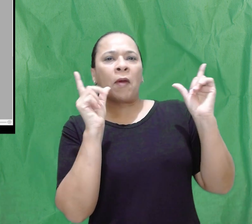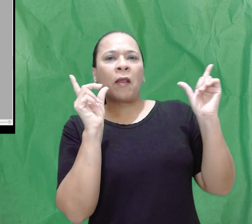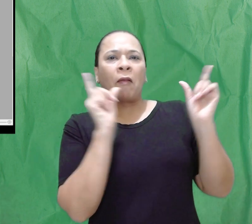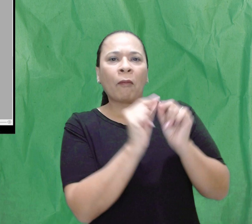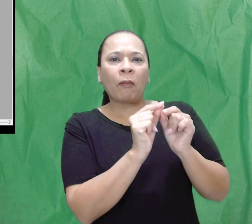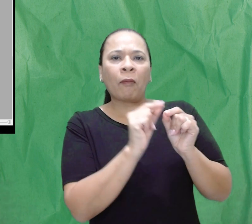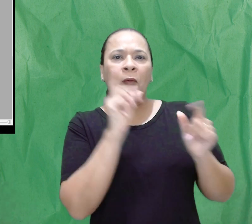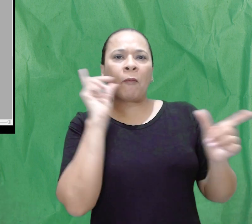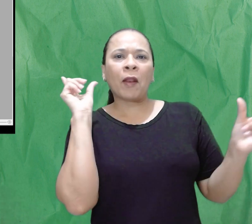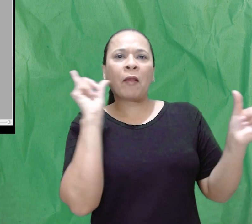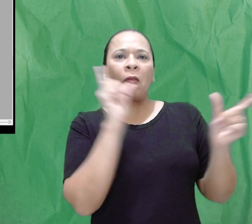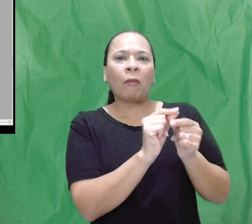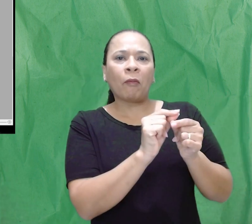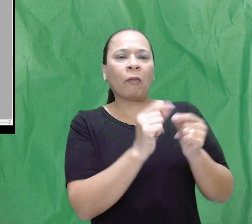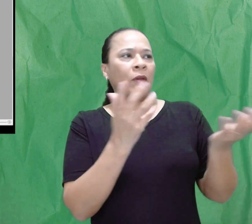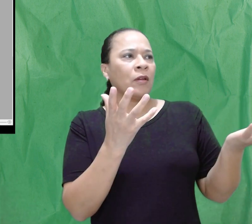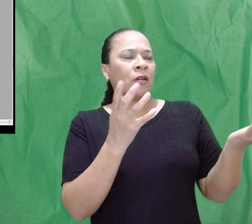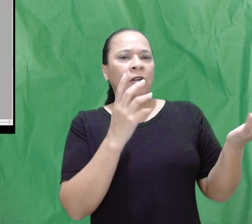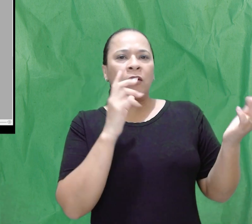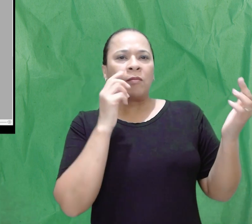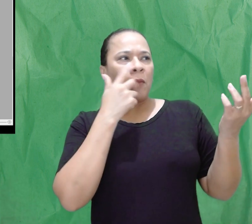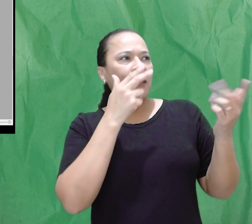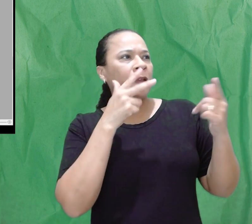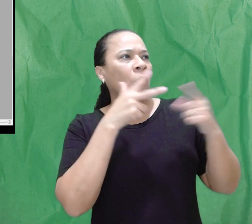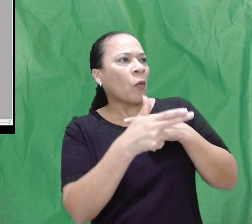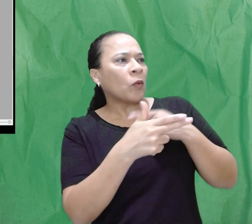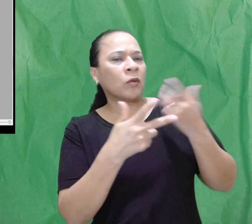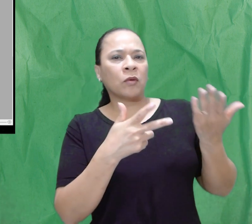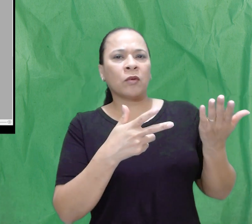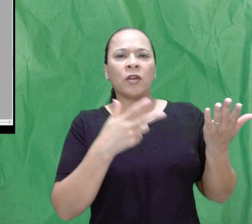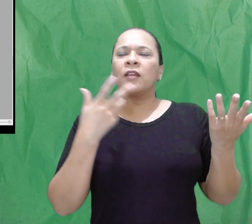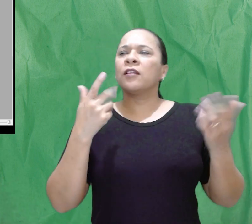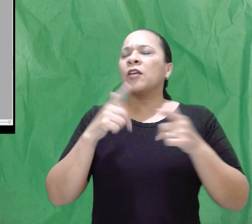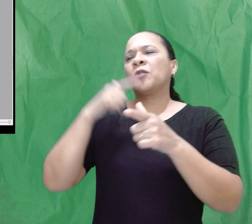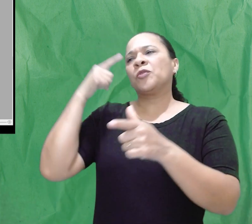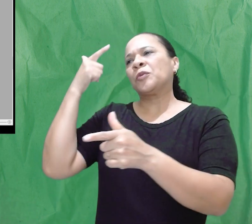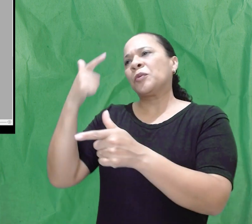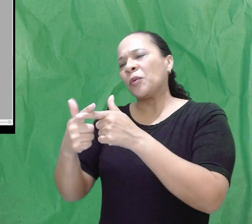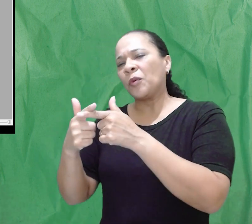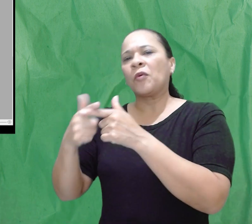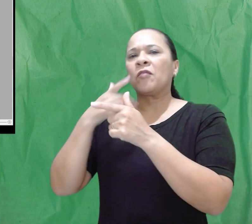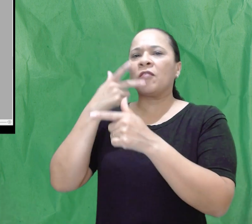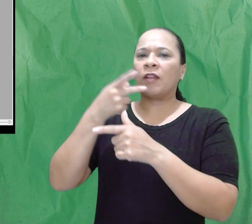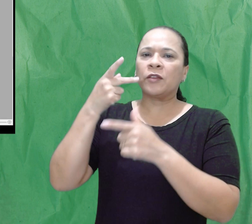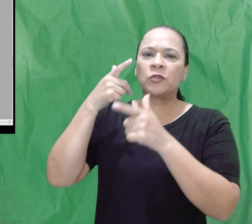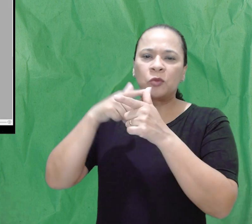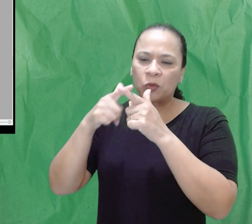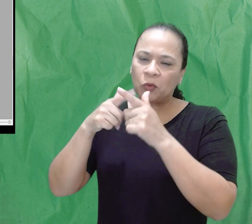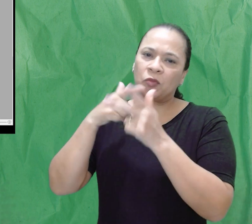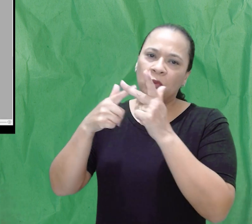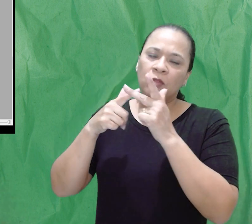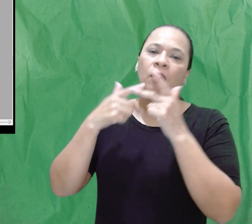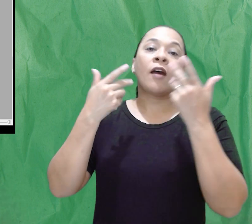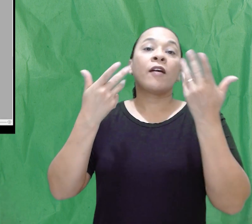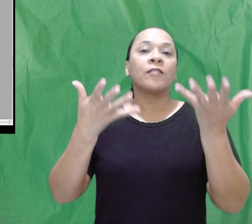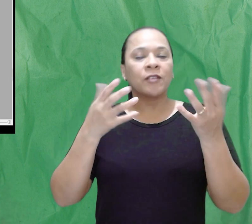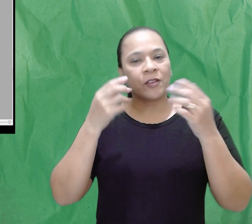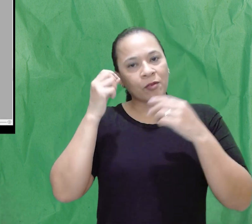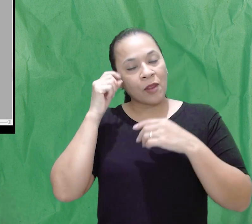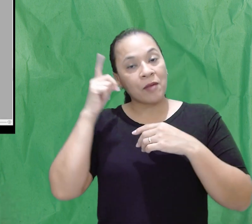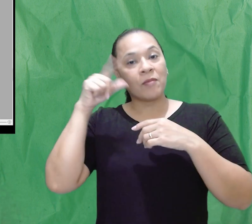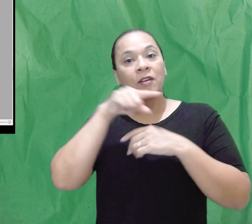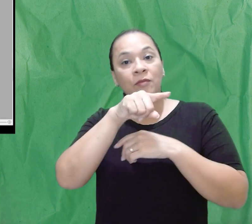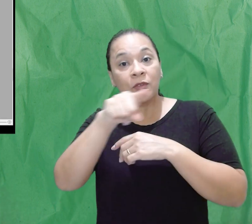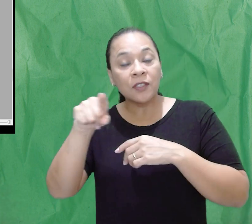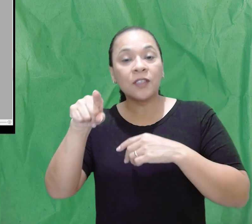porque isso vai gerar atraso, vai gerar retrabalho. Então você tem que sempre lembrar como você gostaria de ser atendido.